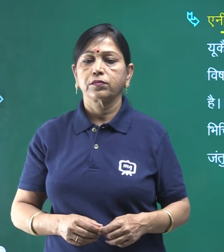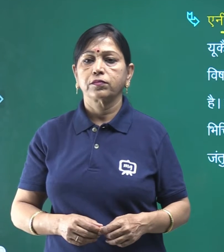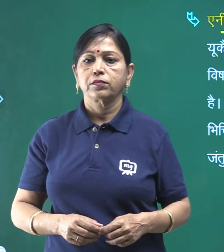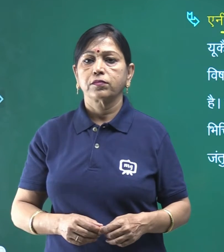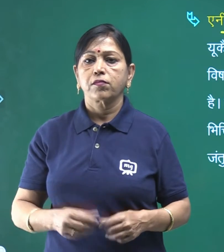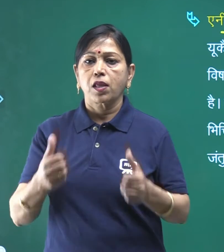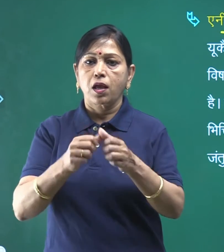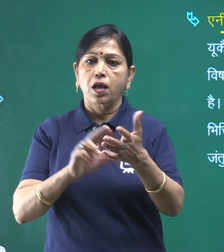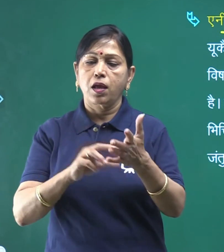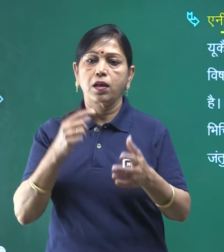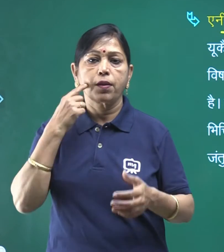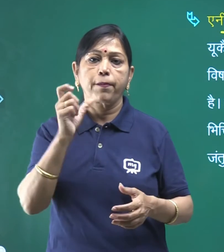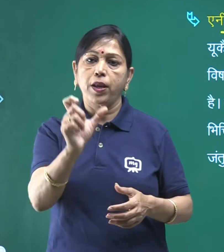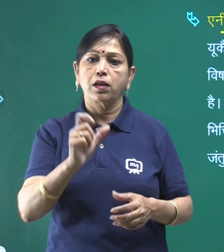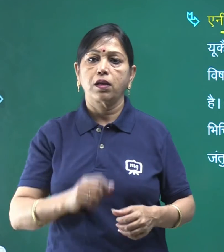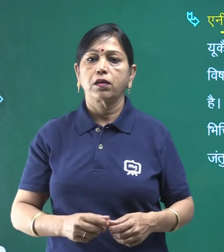एनिमेलिया